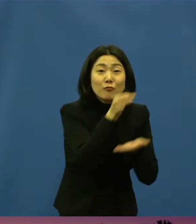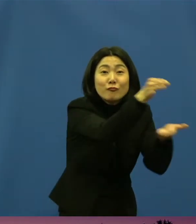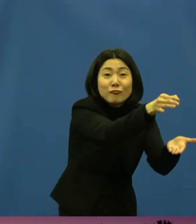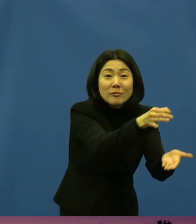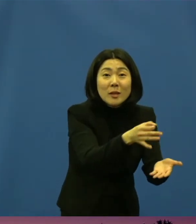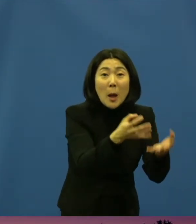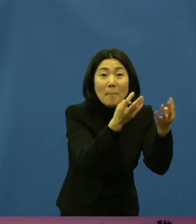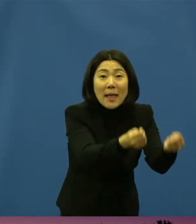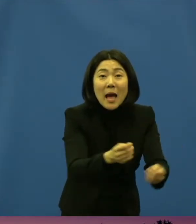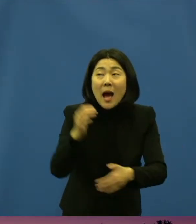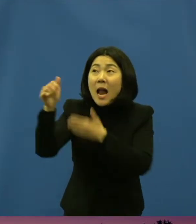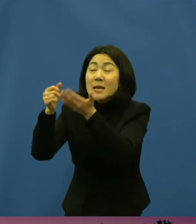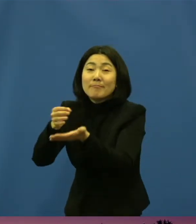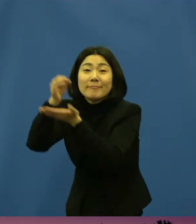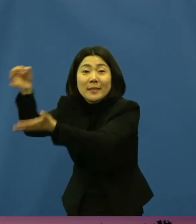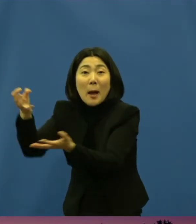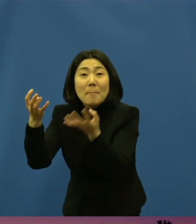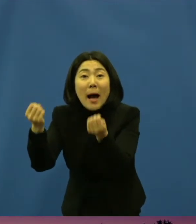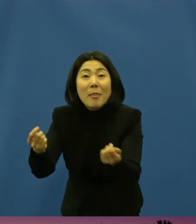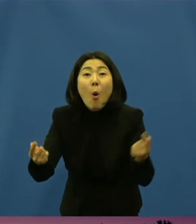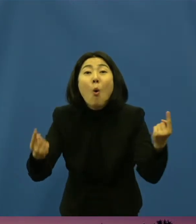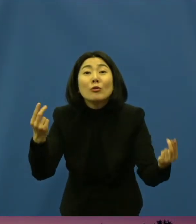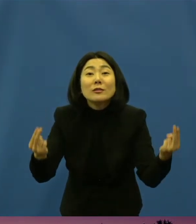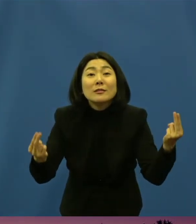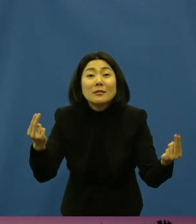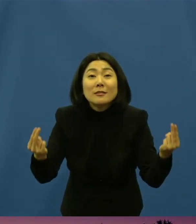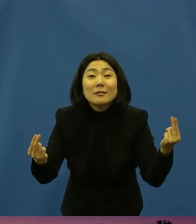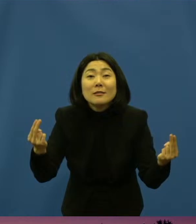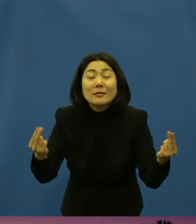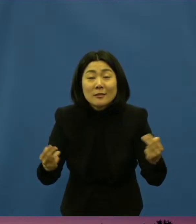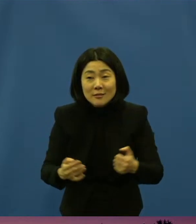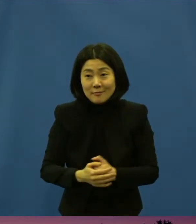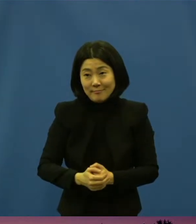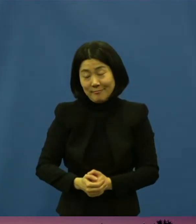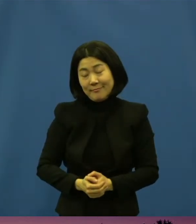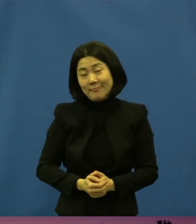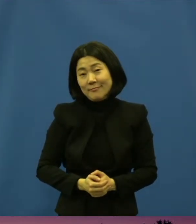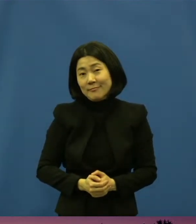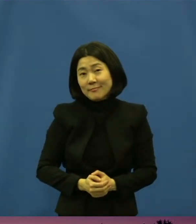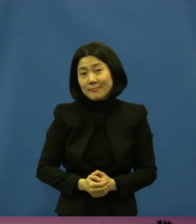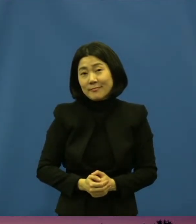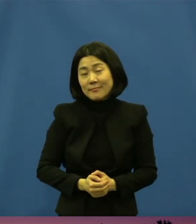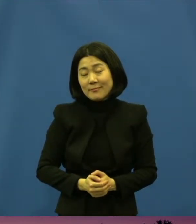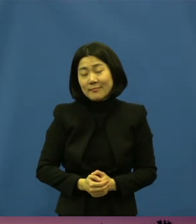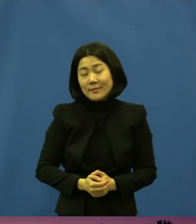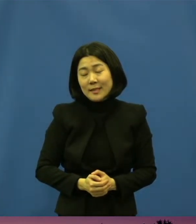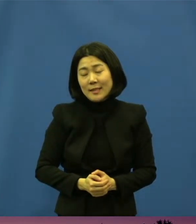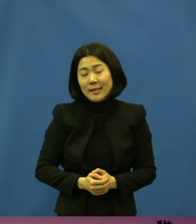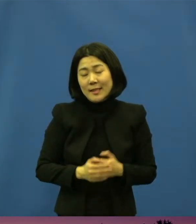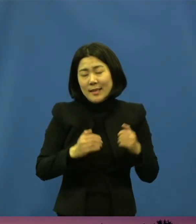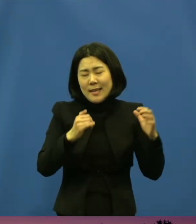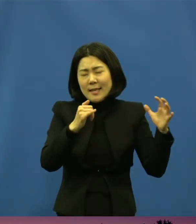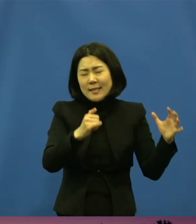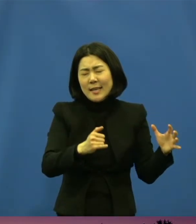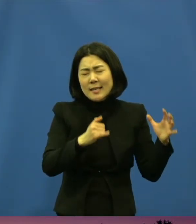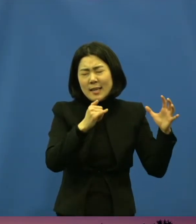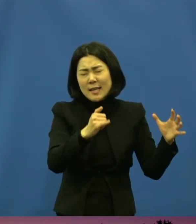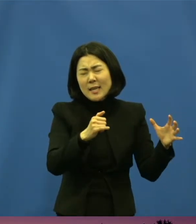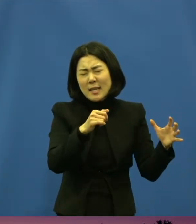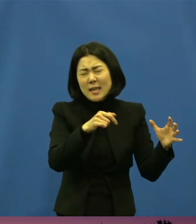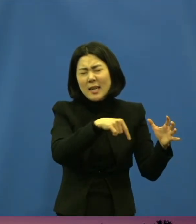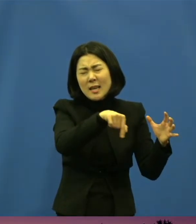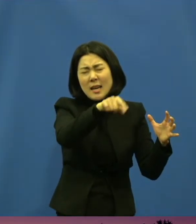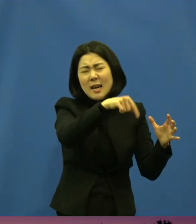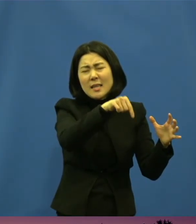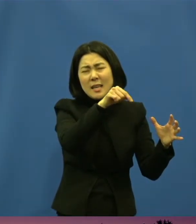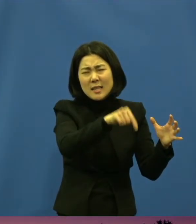여러분, 이 세상이나 세상에 있는 것들을 사랑하지 말라. 이 세상에 있는 것들이 뭐예요?